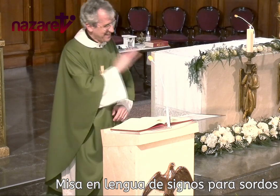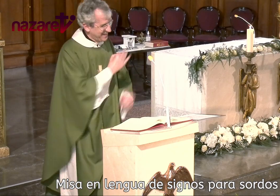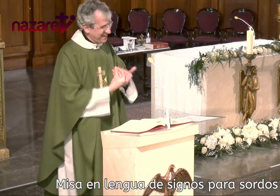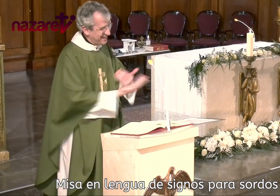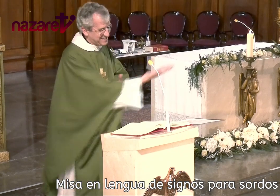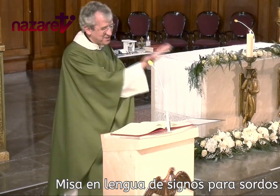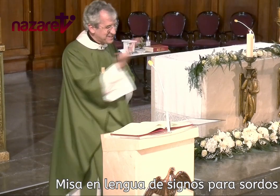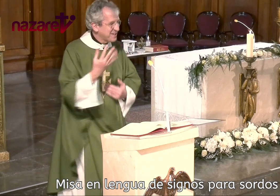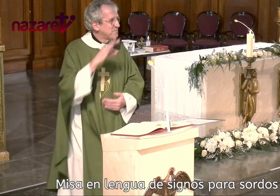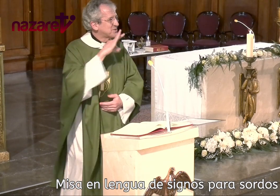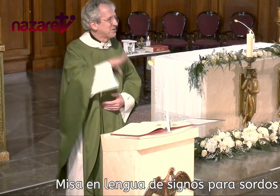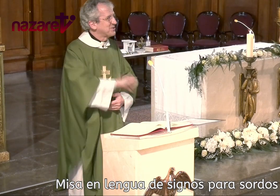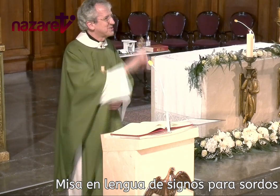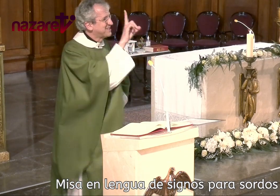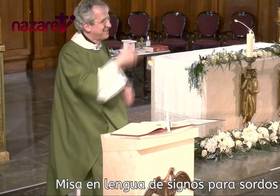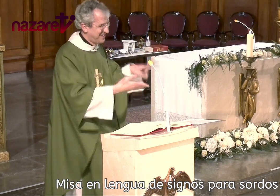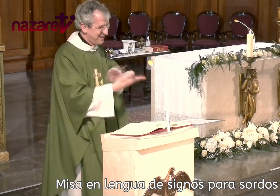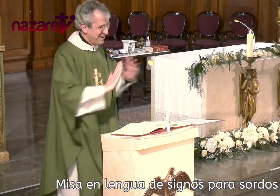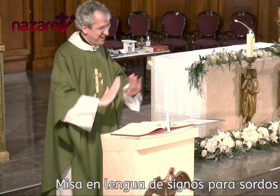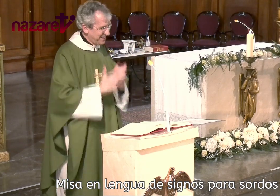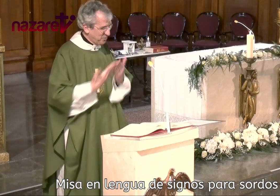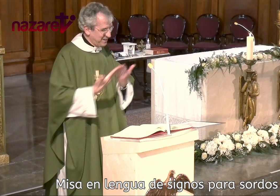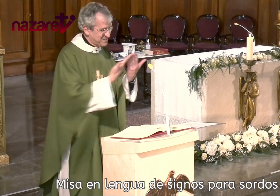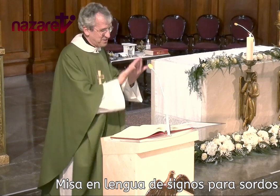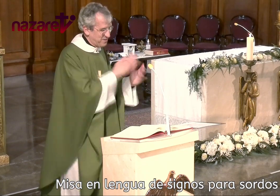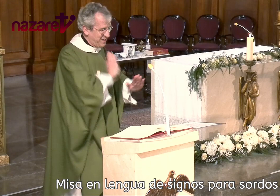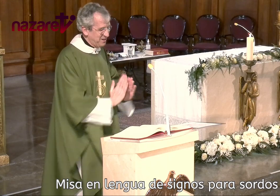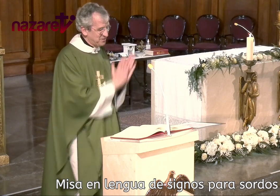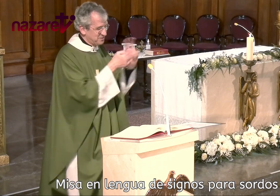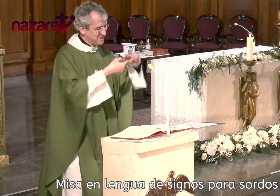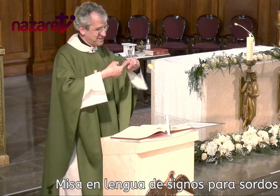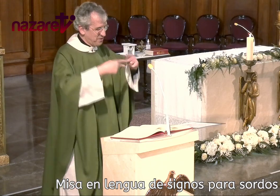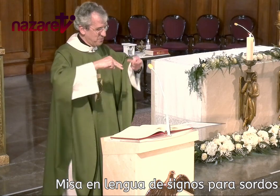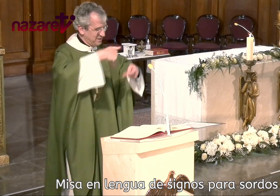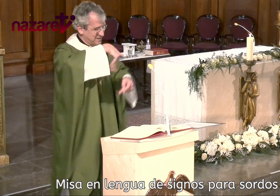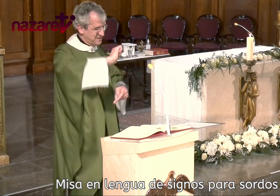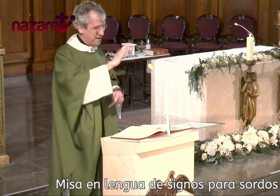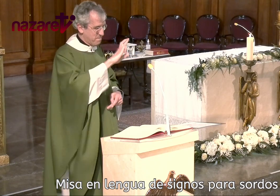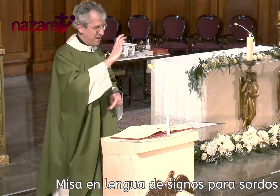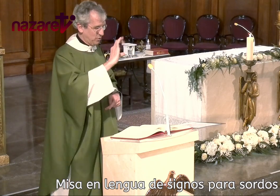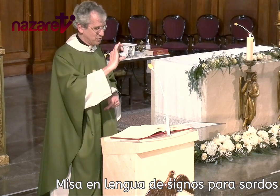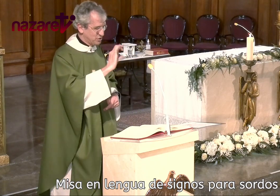el señor esté con vosotros lectura del santo evangelio según san marcos